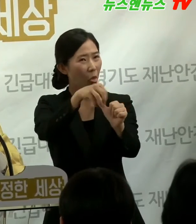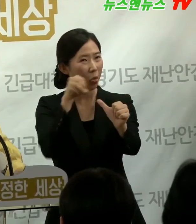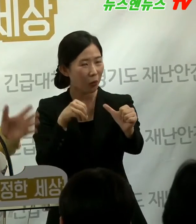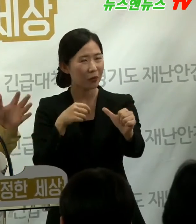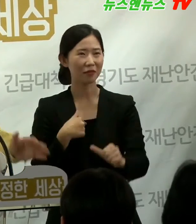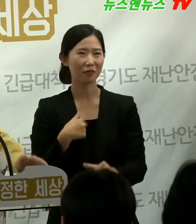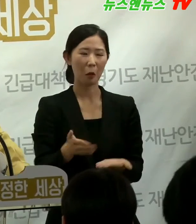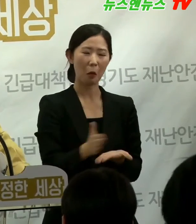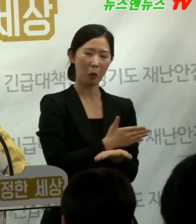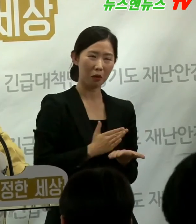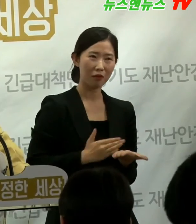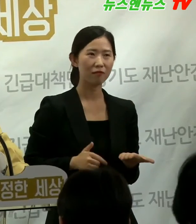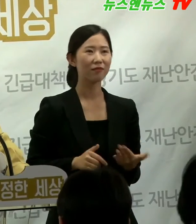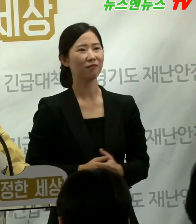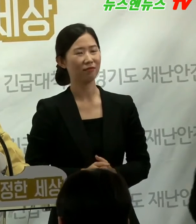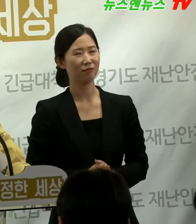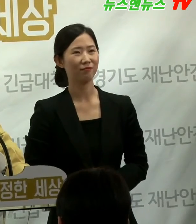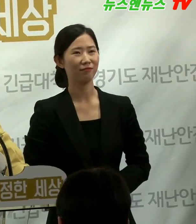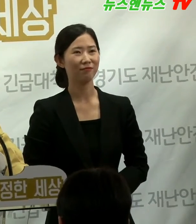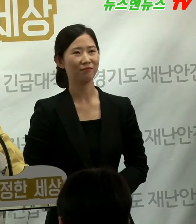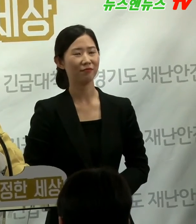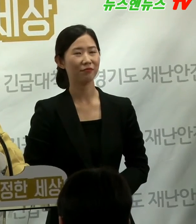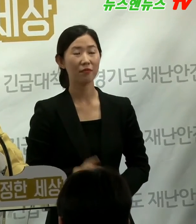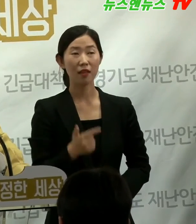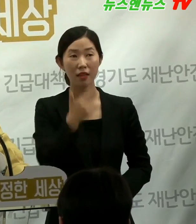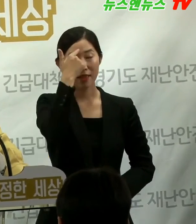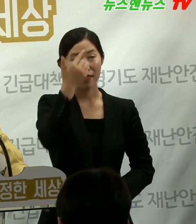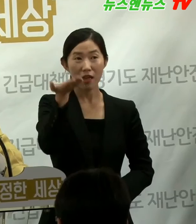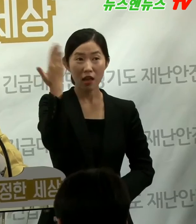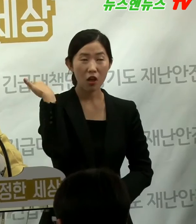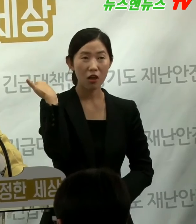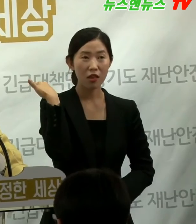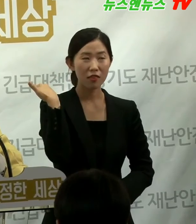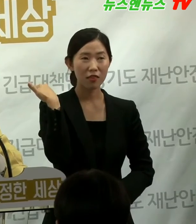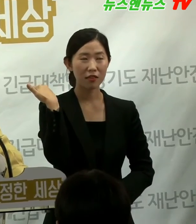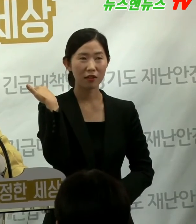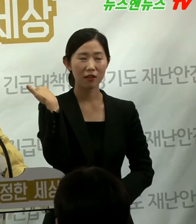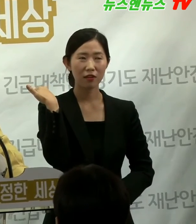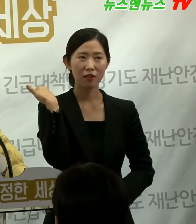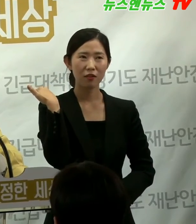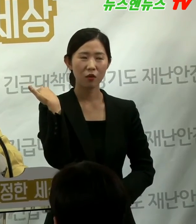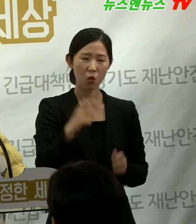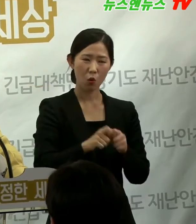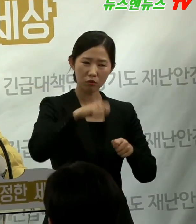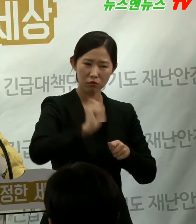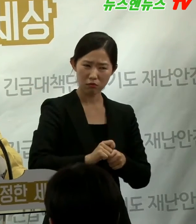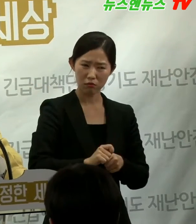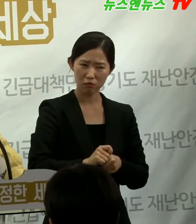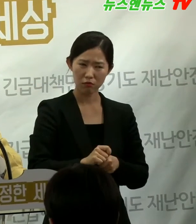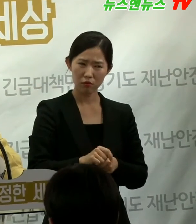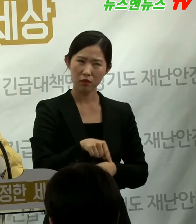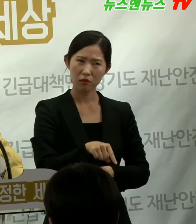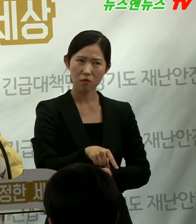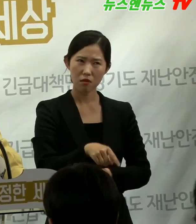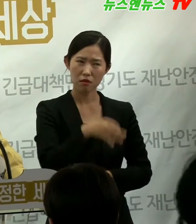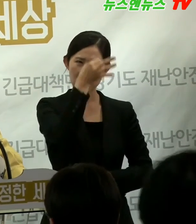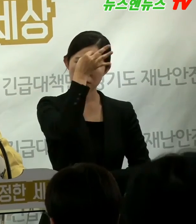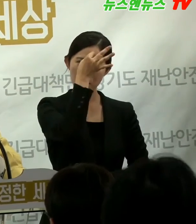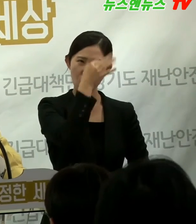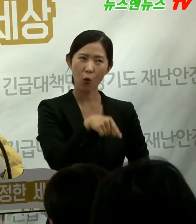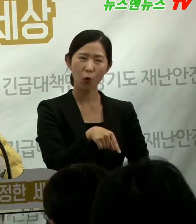하면 사실 그 길로 가야 되는 거예요. 옛날에는 그 한 판에 골수업의 그 소위 타짜가 실력이 좀